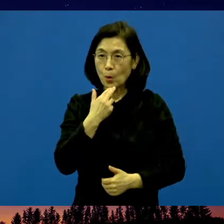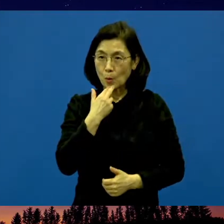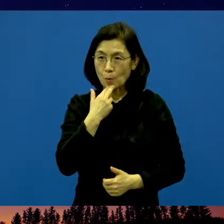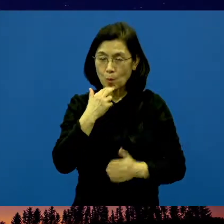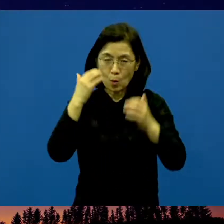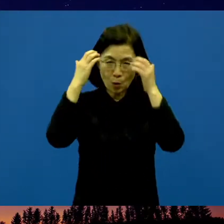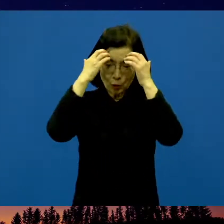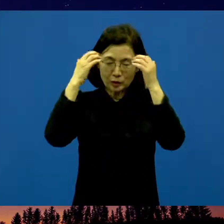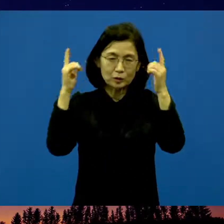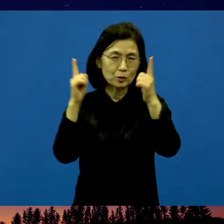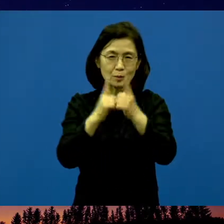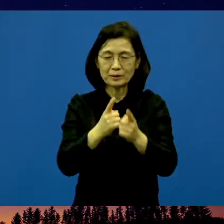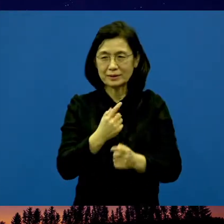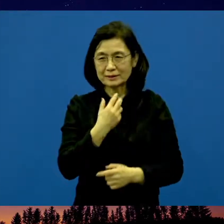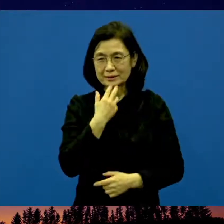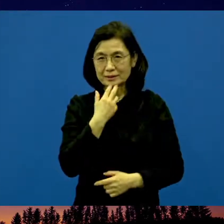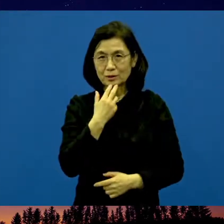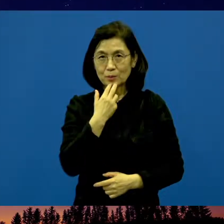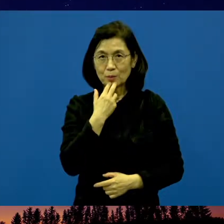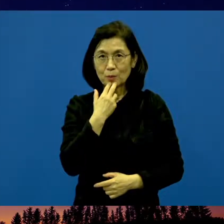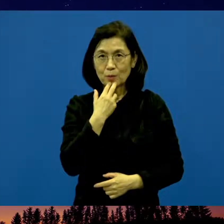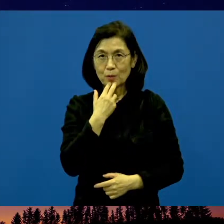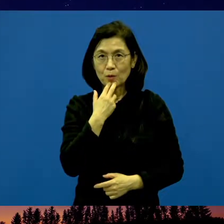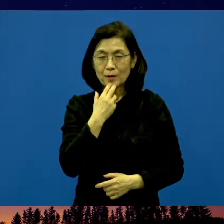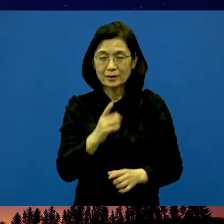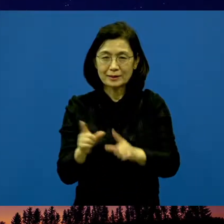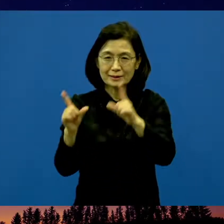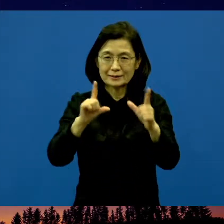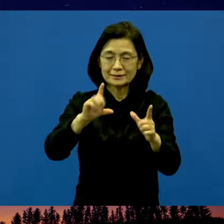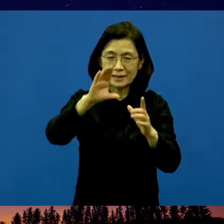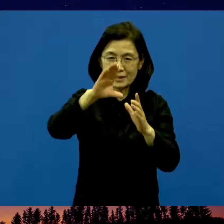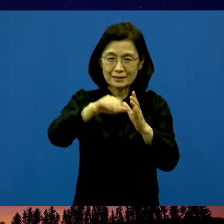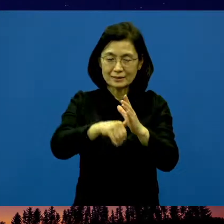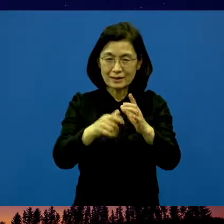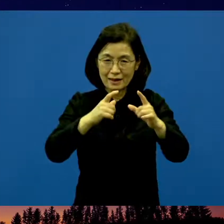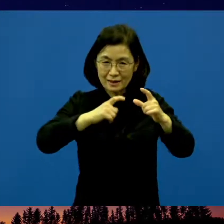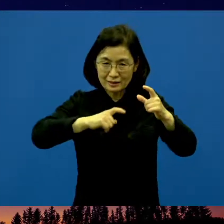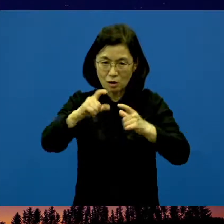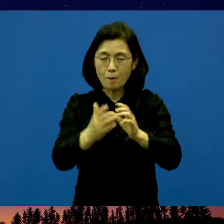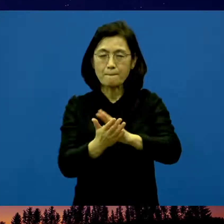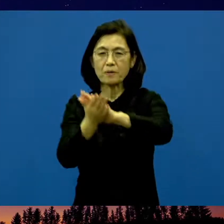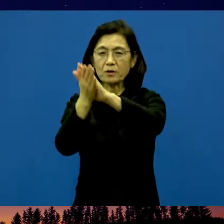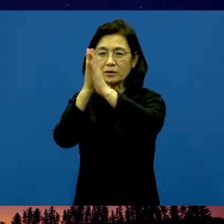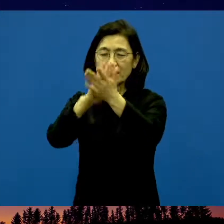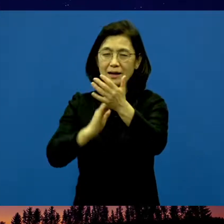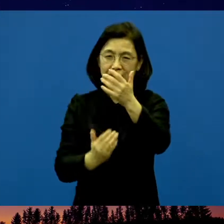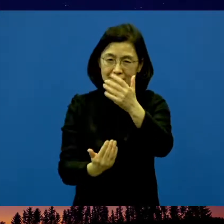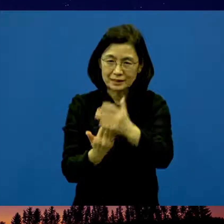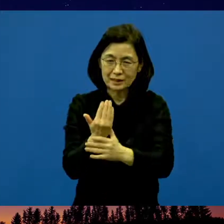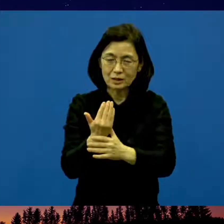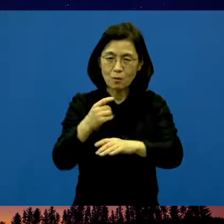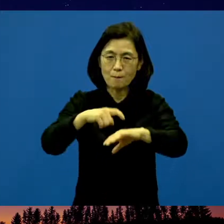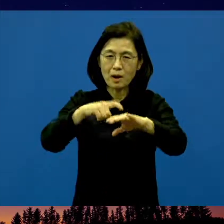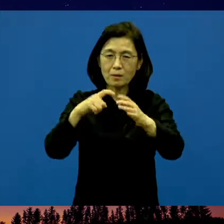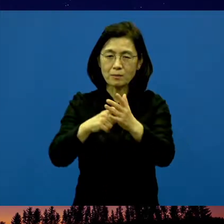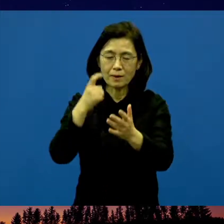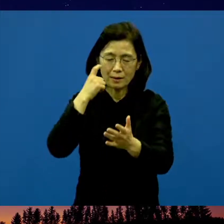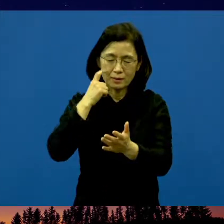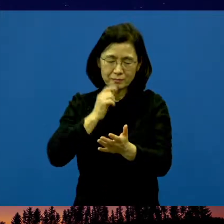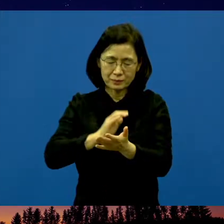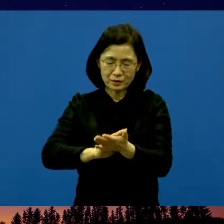고난을 당하지 않는, 그래서 살아가면 살아갈수록 내 안에 진정한 변화가 일어나고 마음의 자유함과